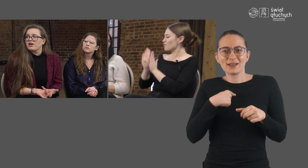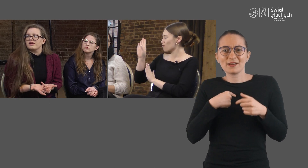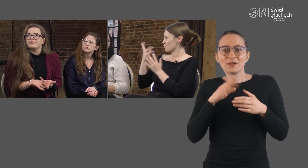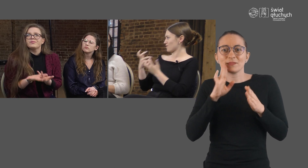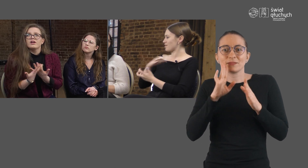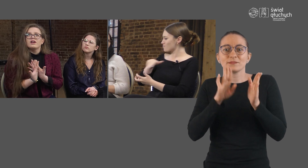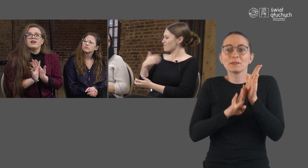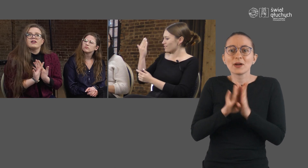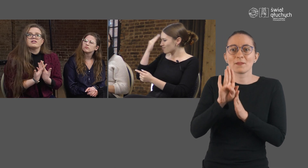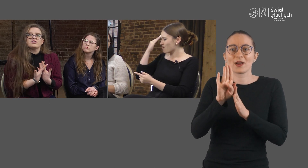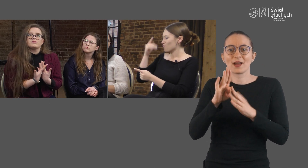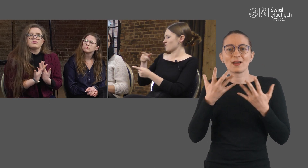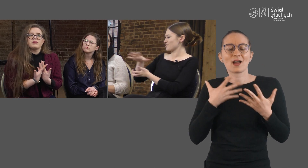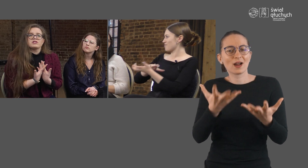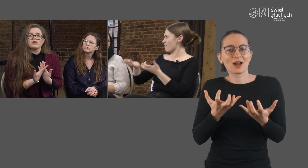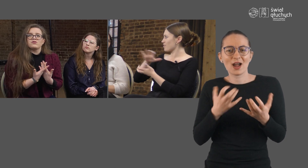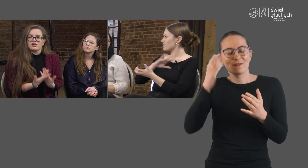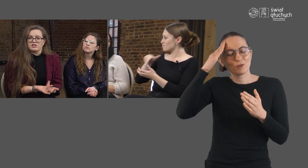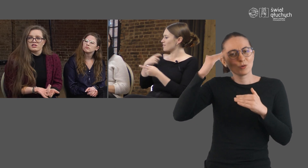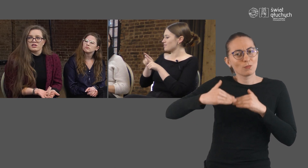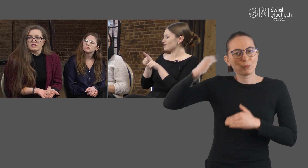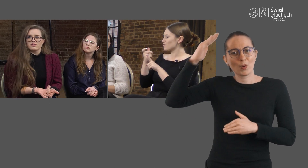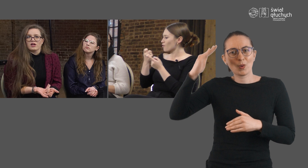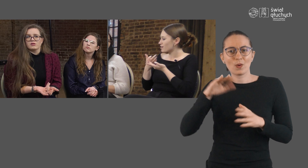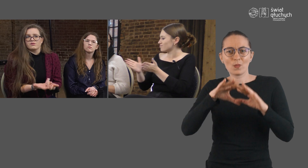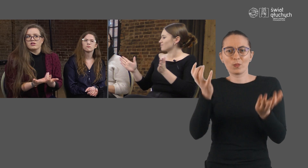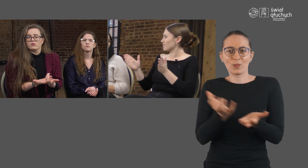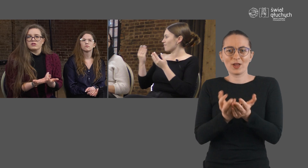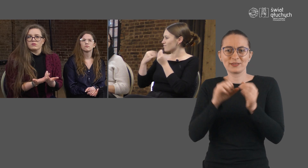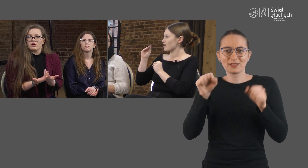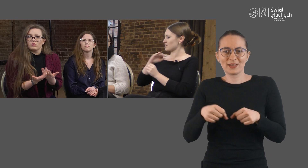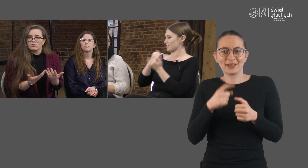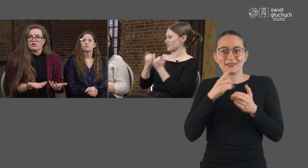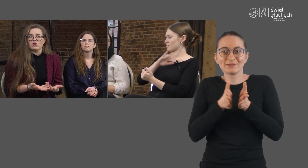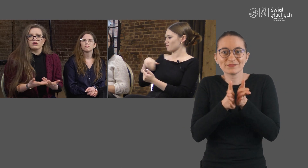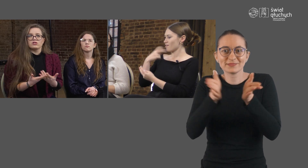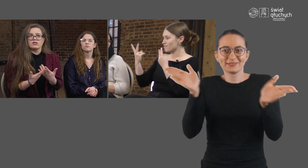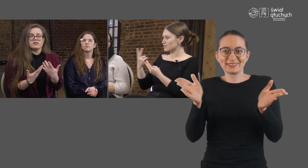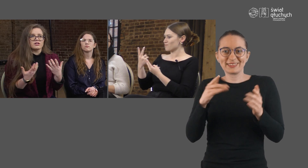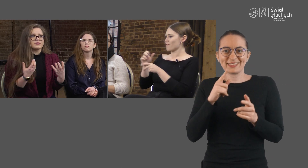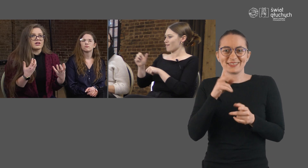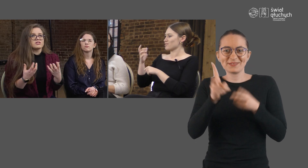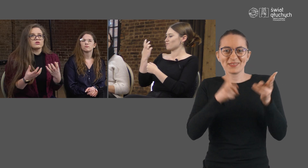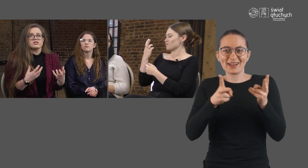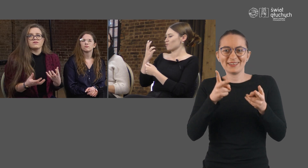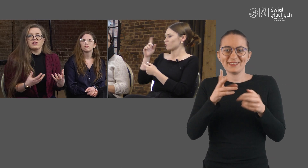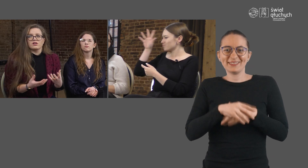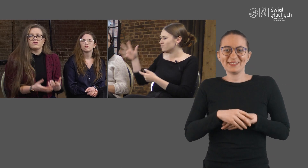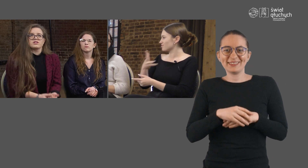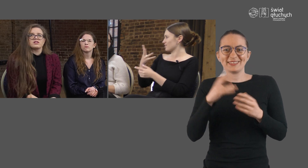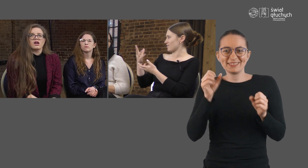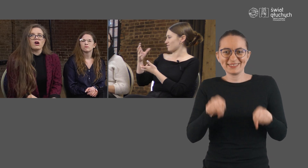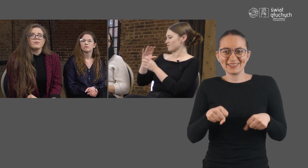tego świata, jesteśmy bardziej otwarci też na ten świat, widząc tą całą różnorodność, takie